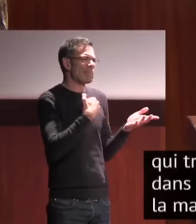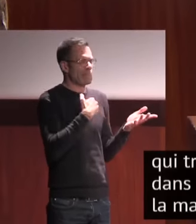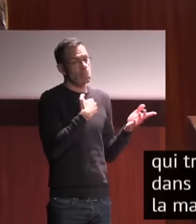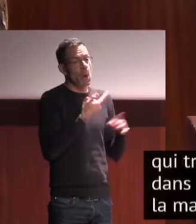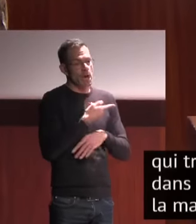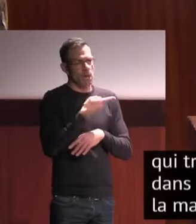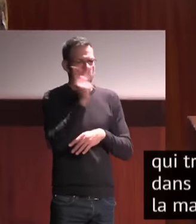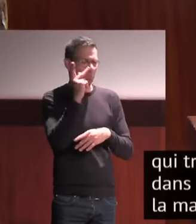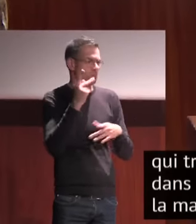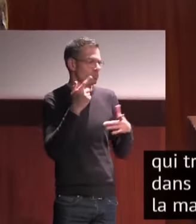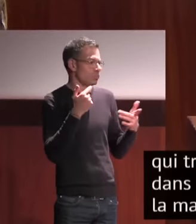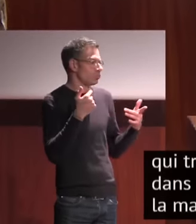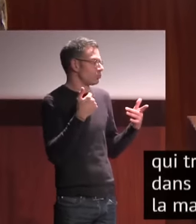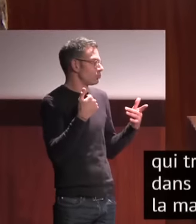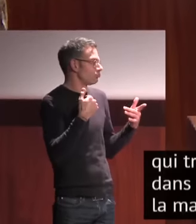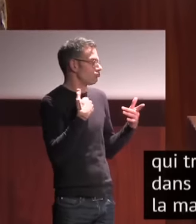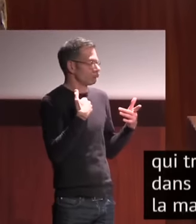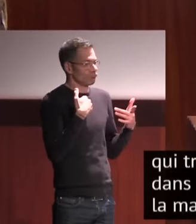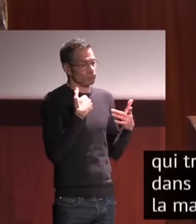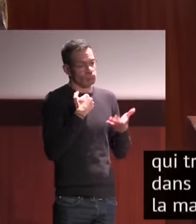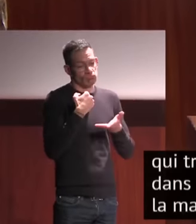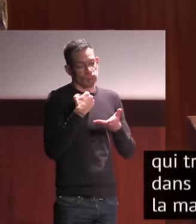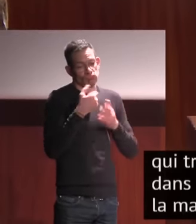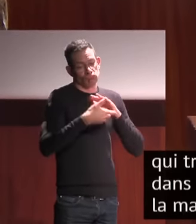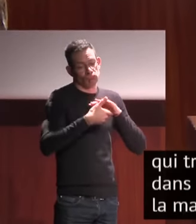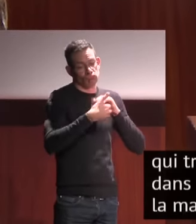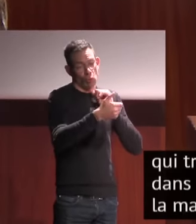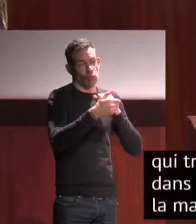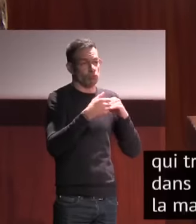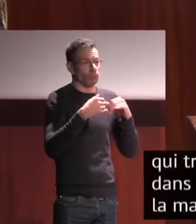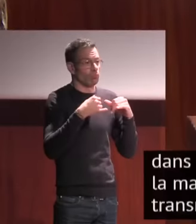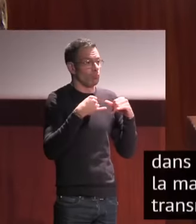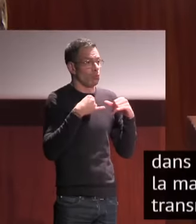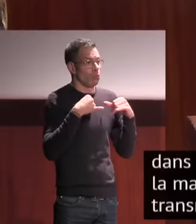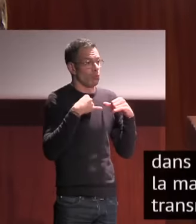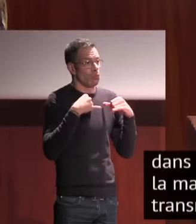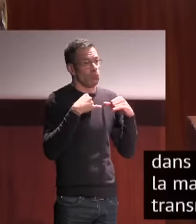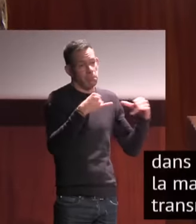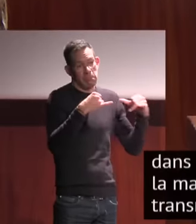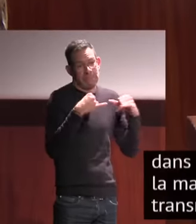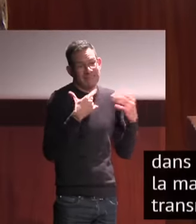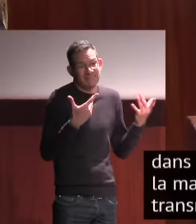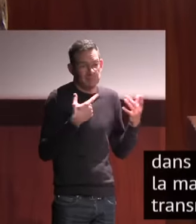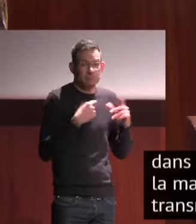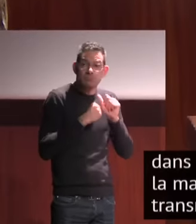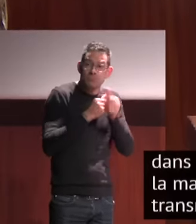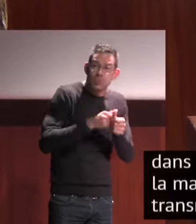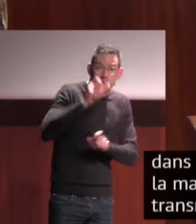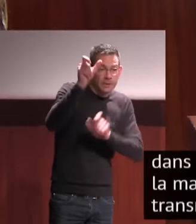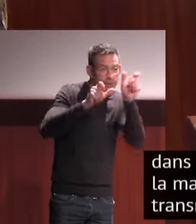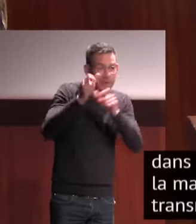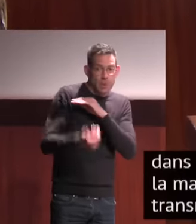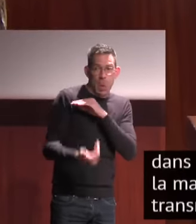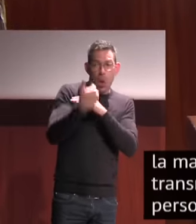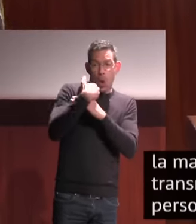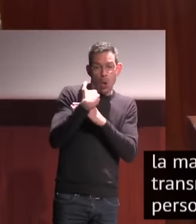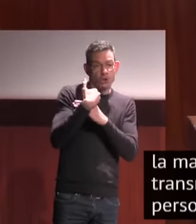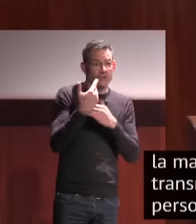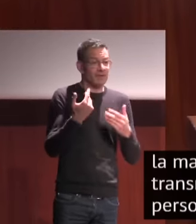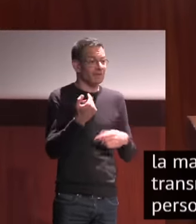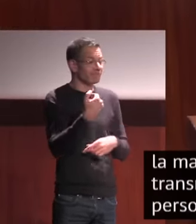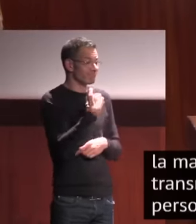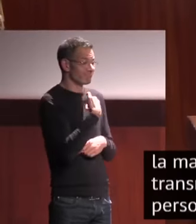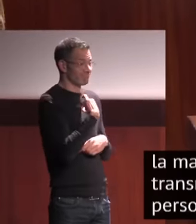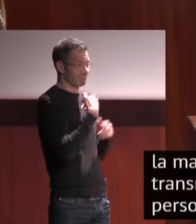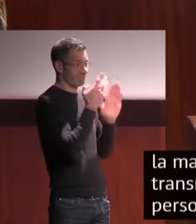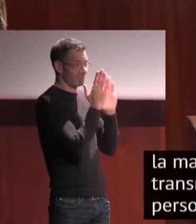plutôt passive dans mon travail. C'est une transmission qui se fait à la demande des personnes qui viennent me voir. Ma bibliothèque, dans la bibliothèque